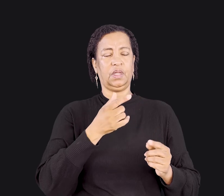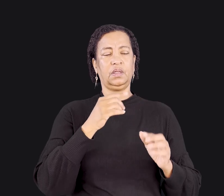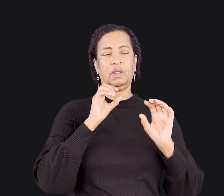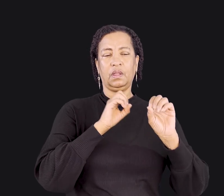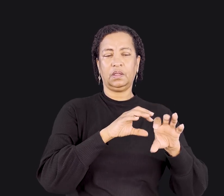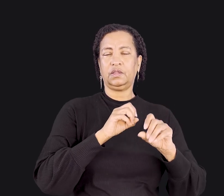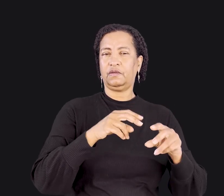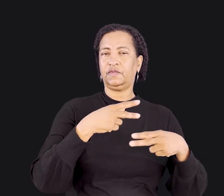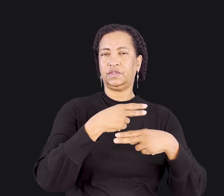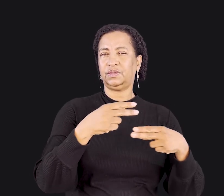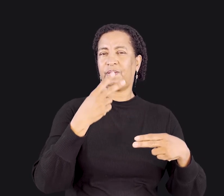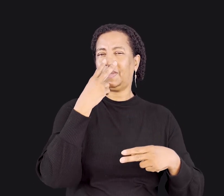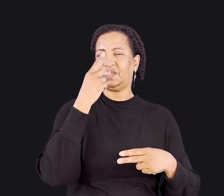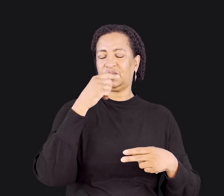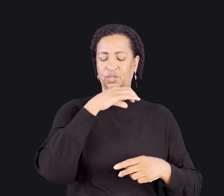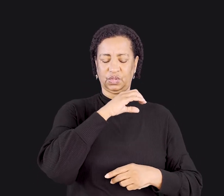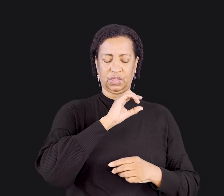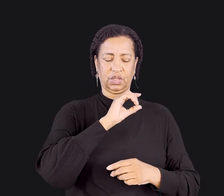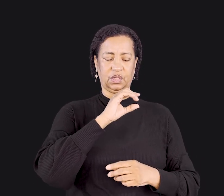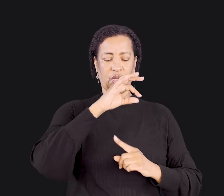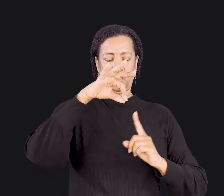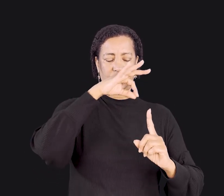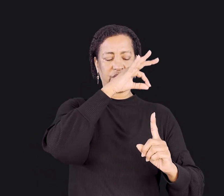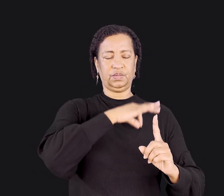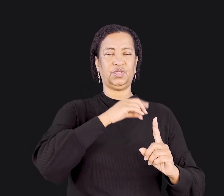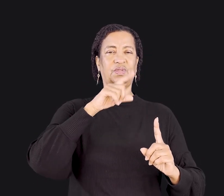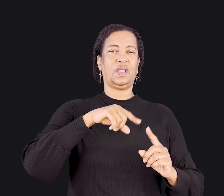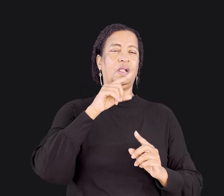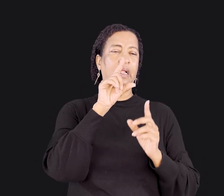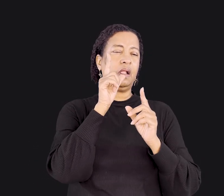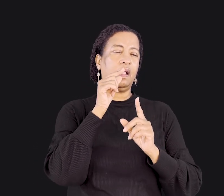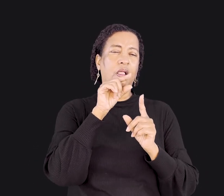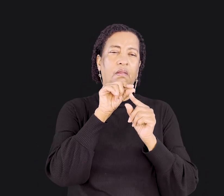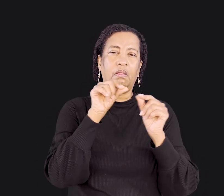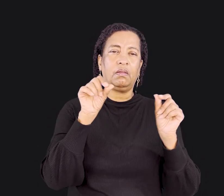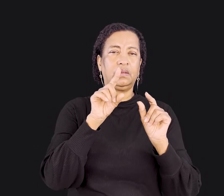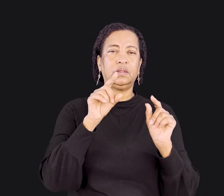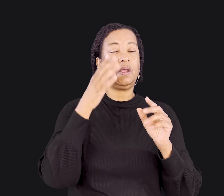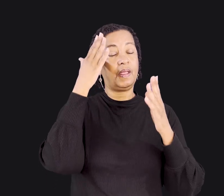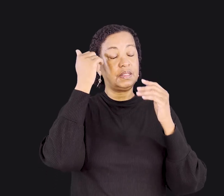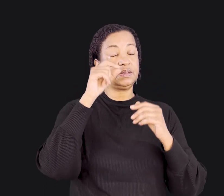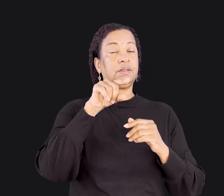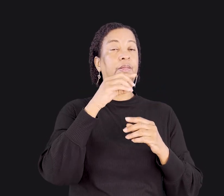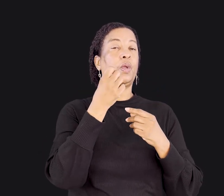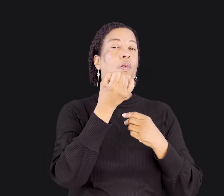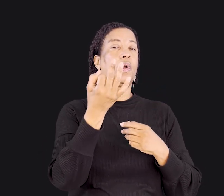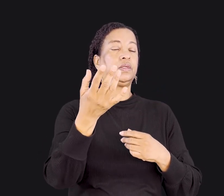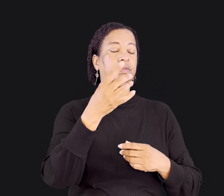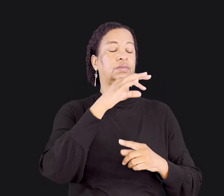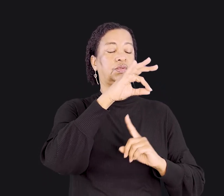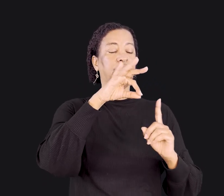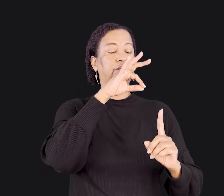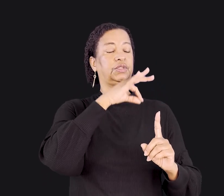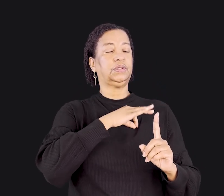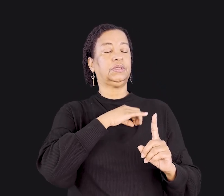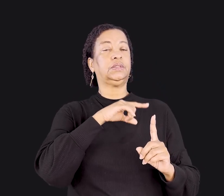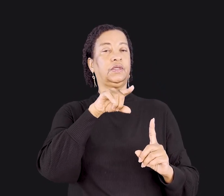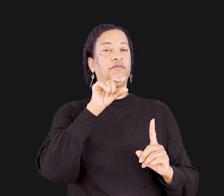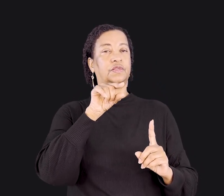Espírito Santo fosse algum líquido. A questão, na verdade, não é saber quanto do Espírito Santo você tem, mas quanto o Espírito Santo tem de